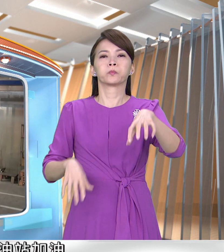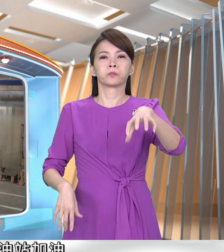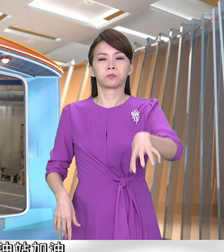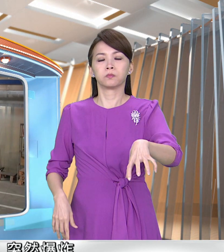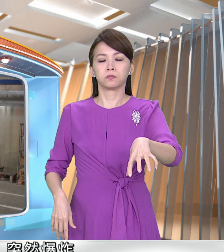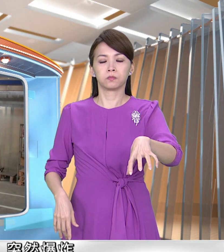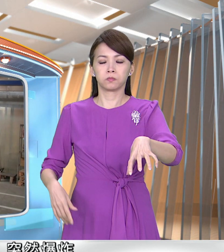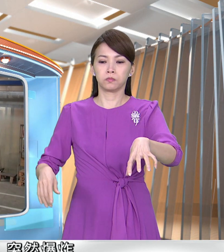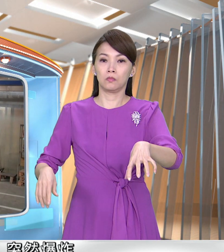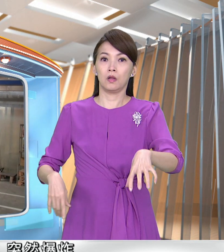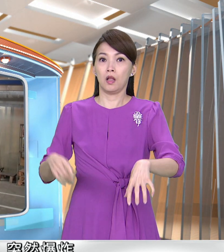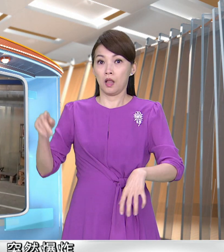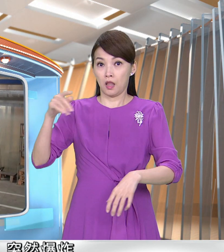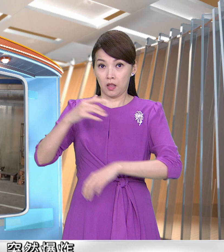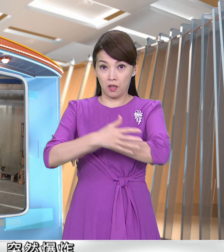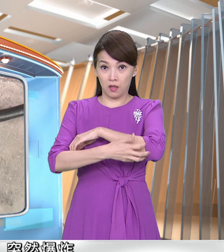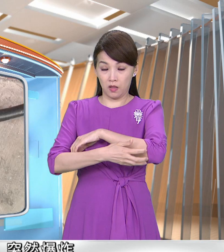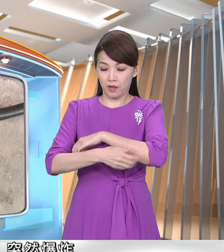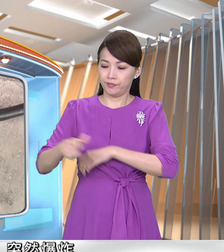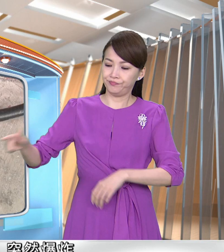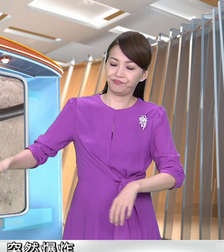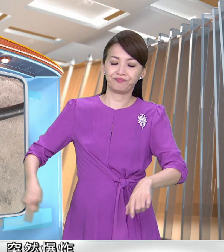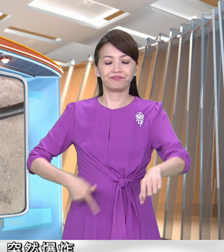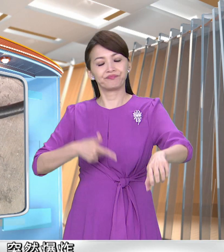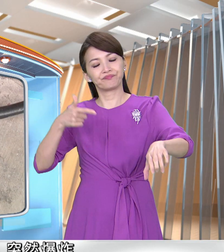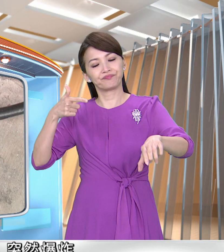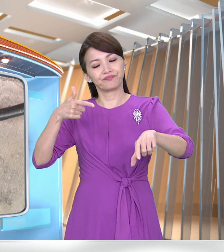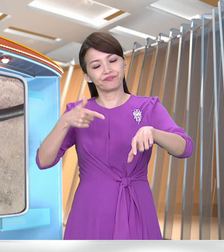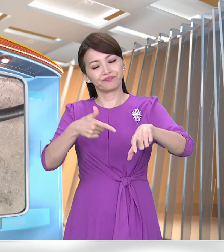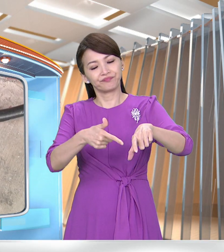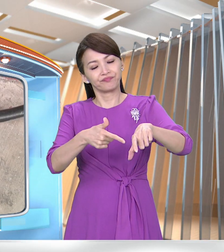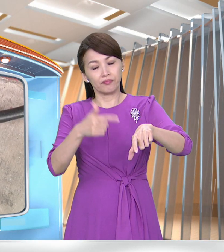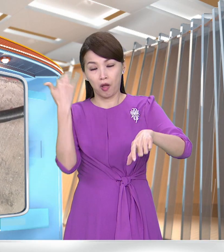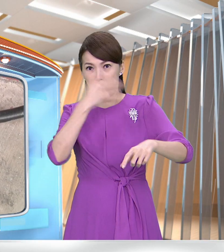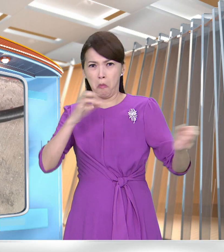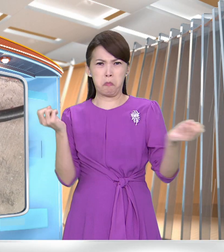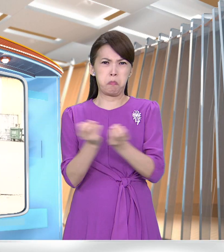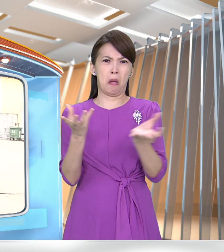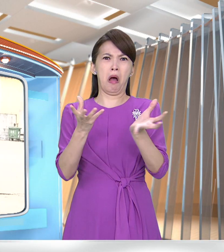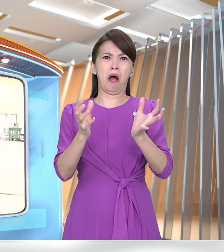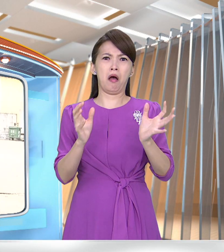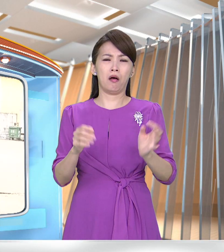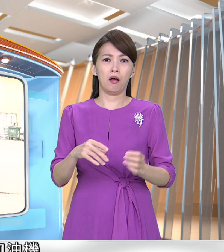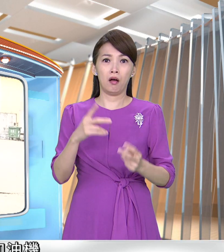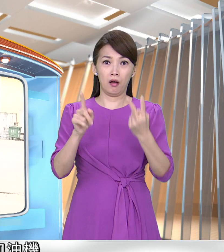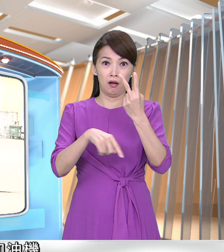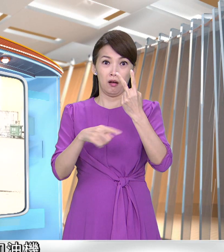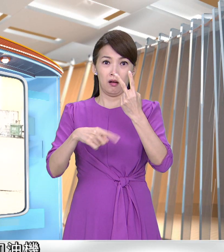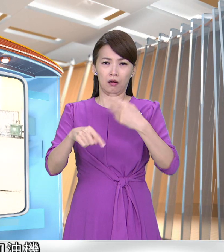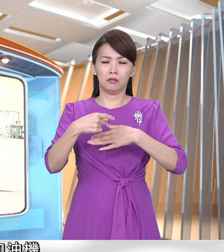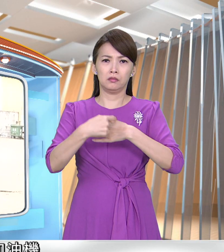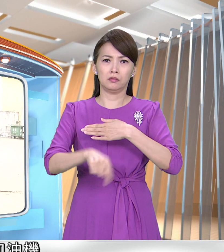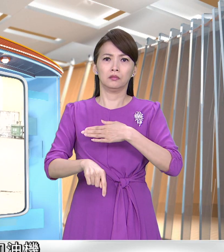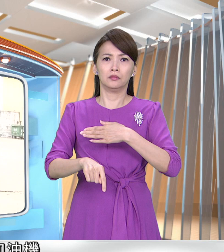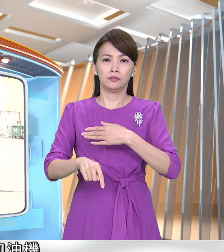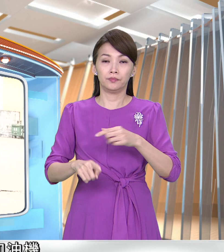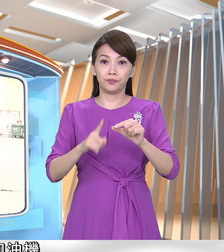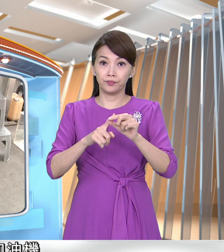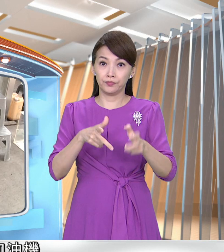拿起油枪的时候突然爆炸，造成两个人受伤。中油表示，出事